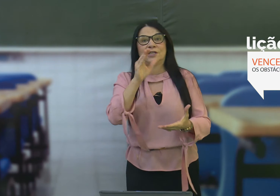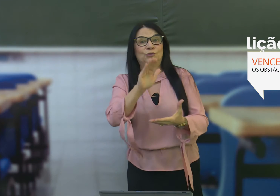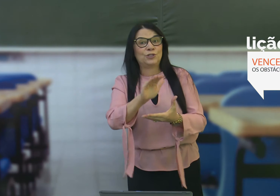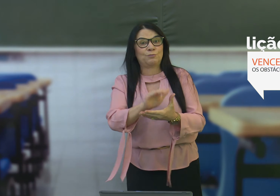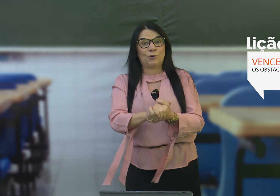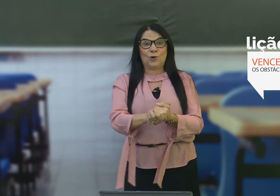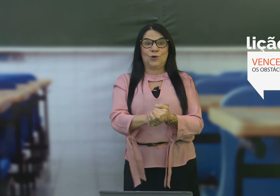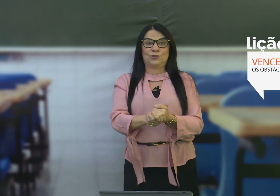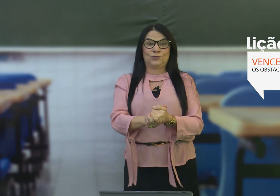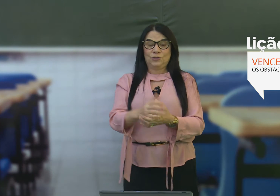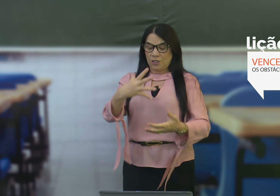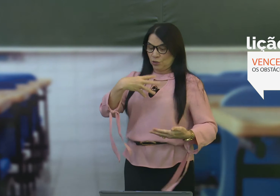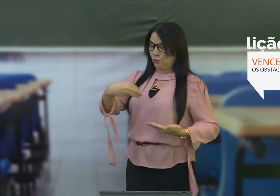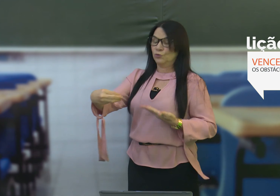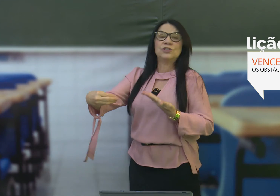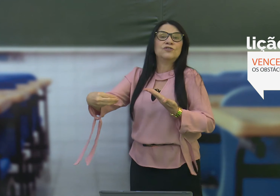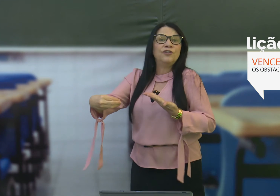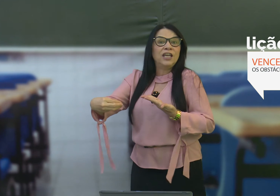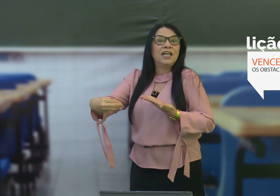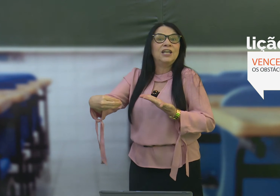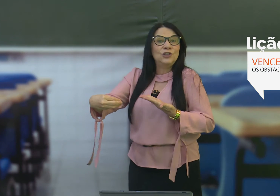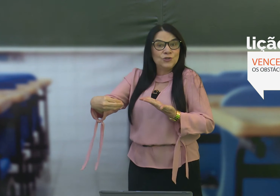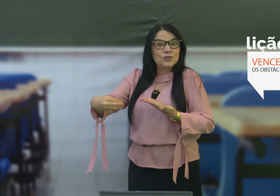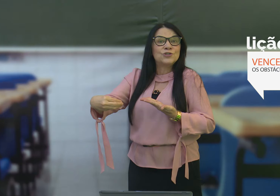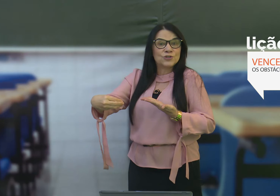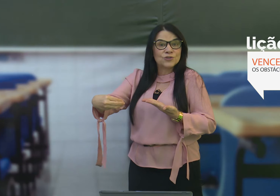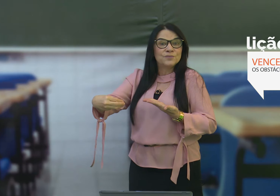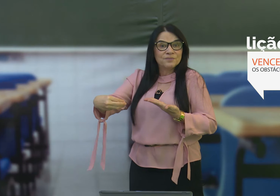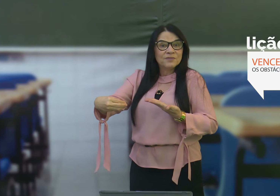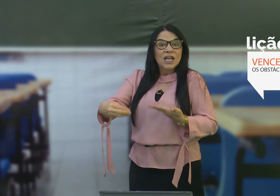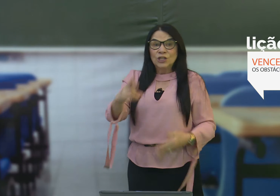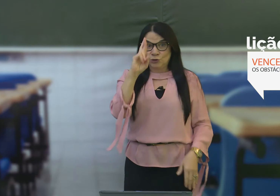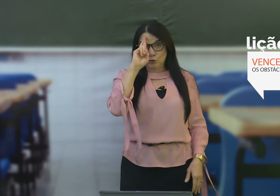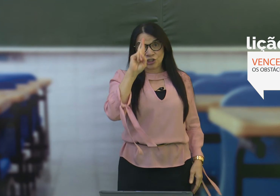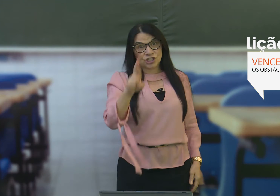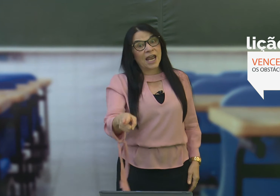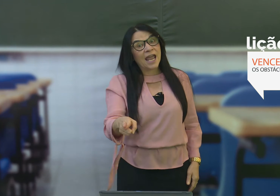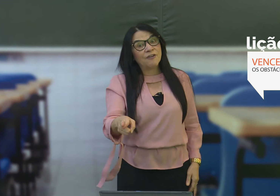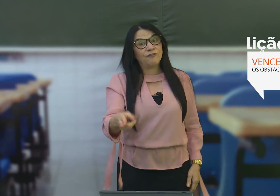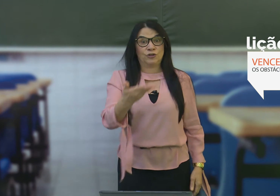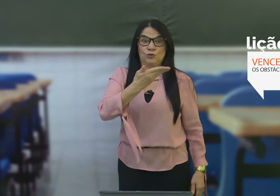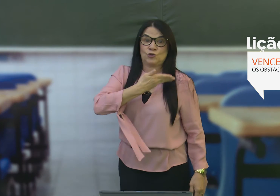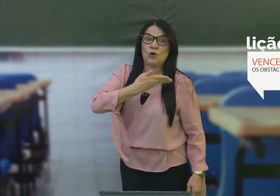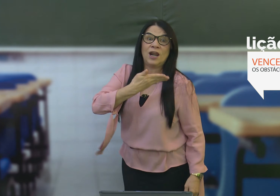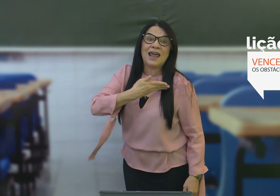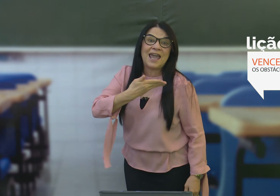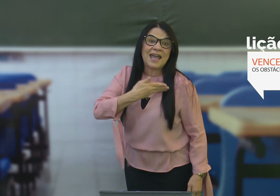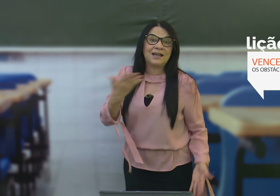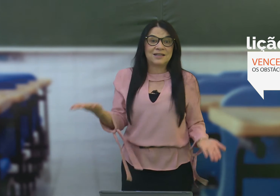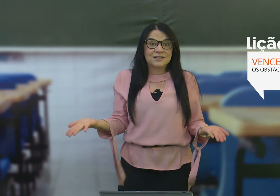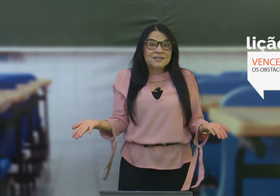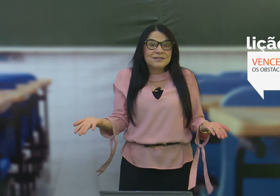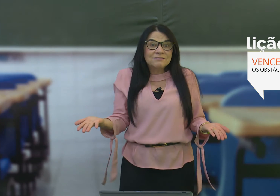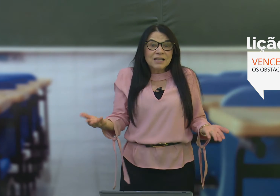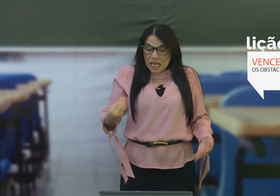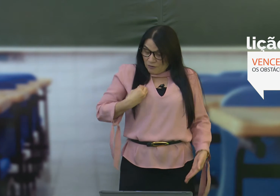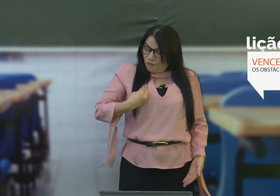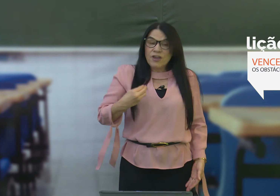do esposo, dos filhos, do chefe, dos colegas,